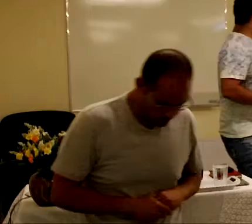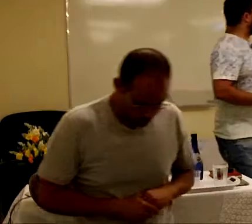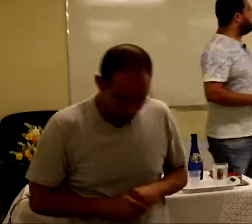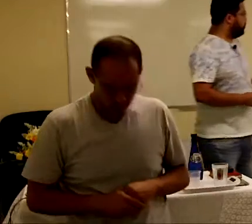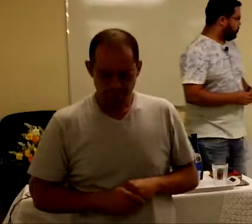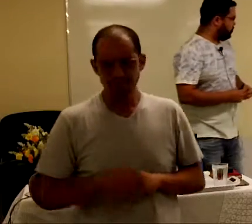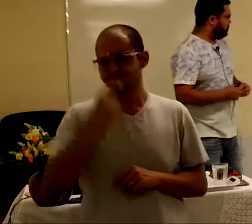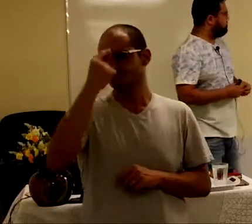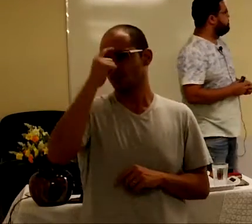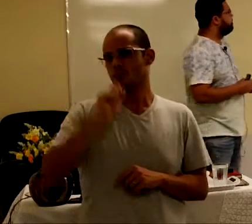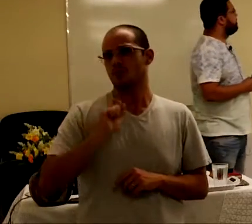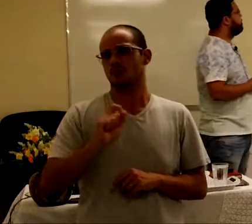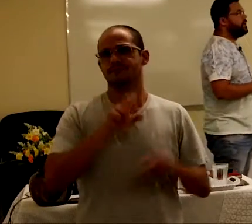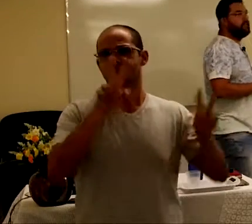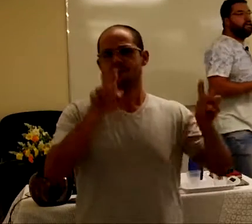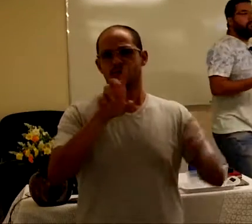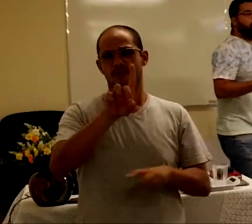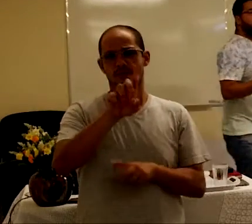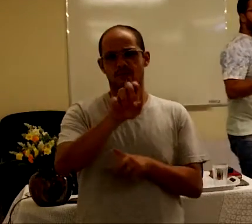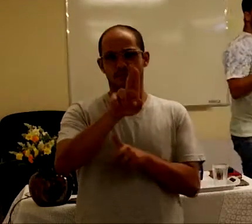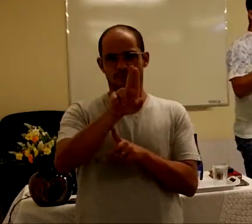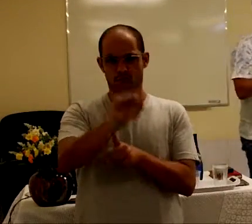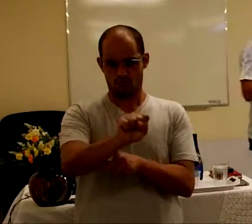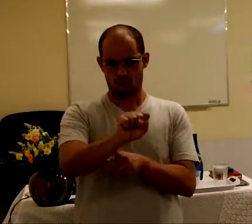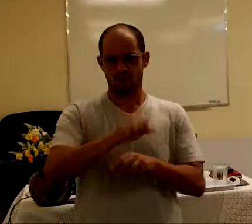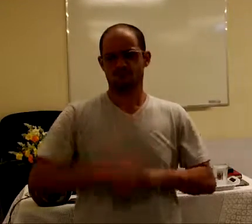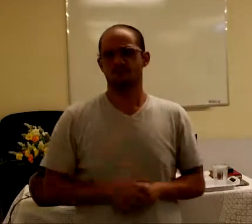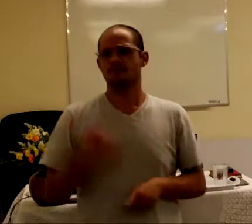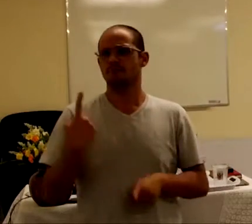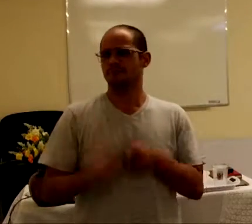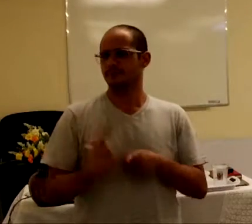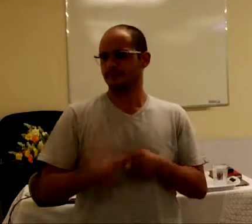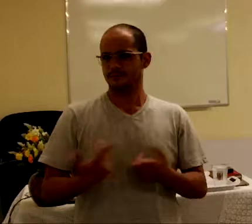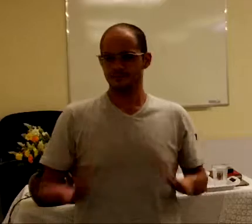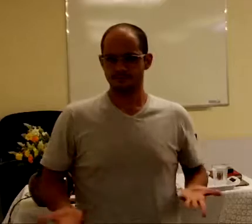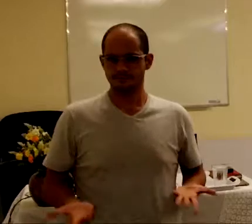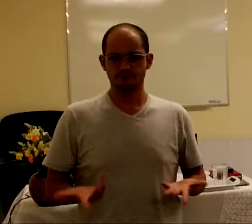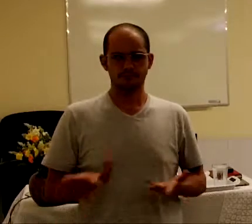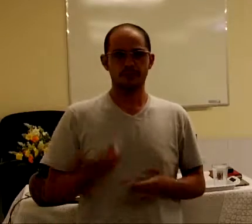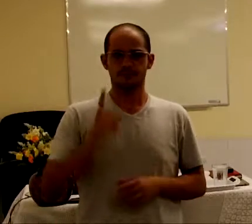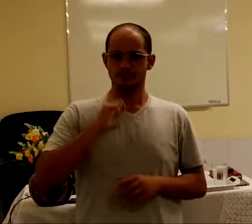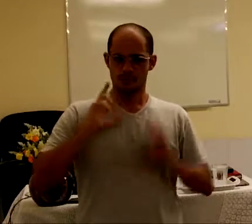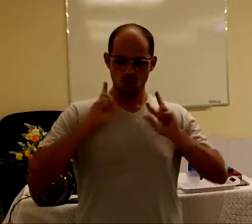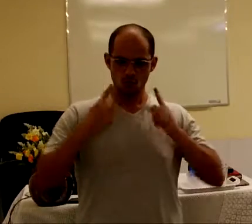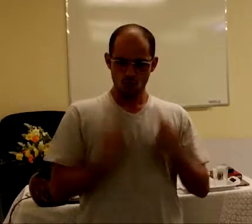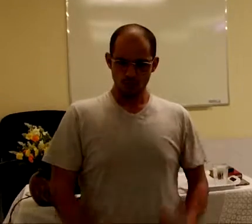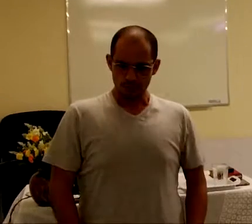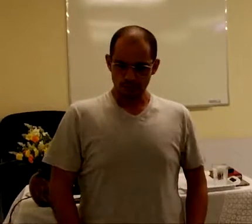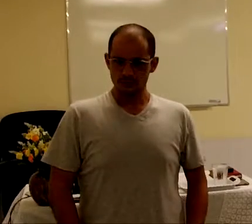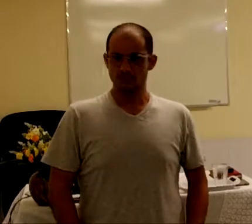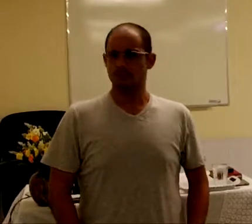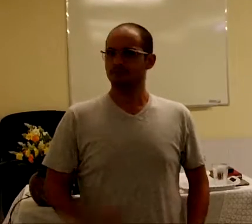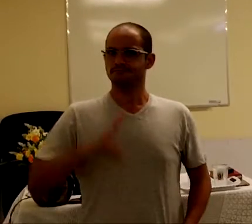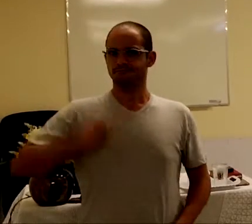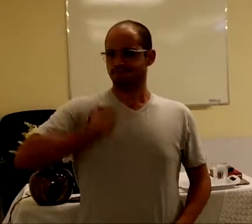resolvi falar de Deus. Porque Deus, desde que existe o ser humano, desde que o ser humano